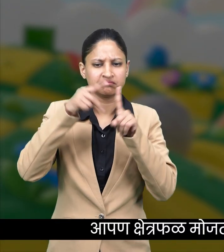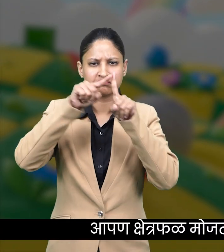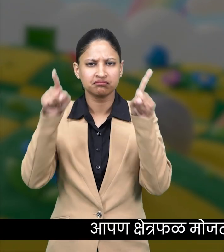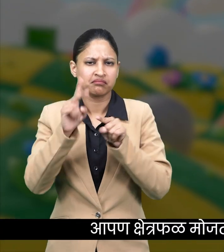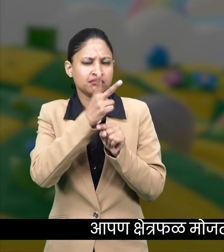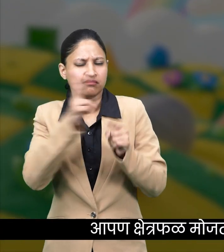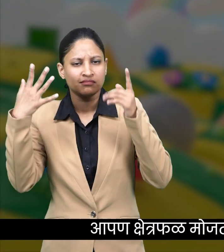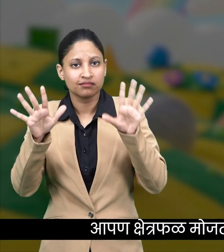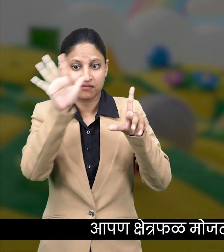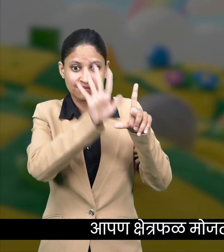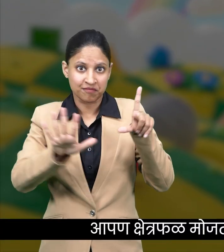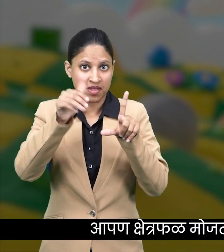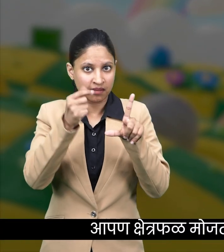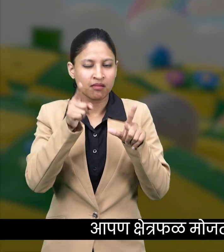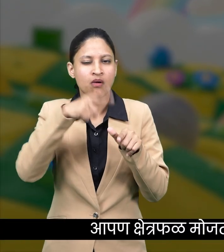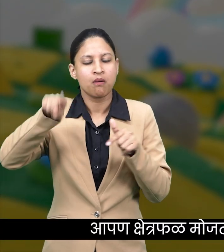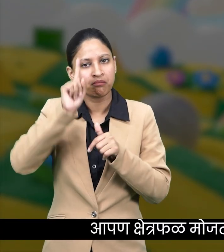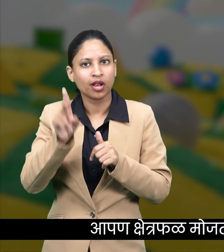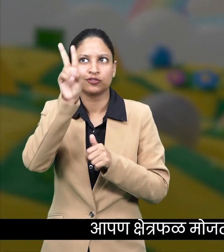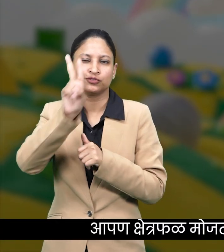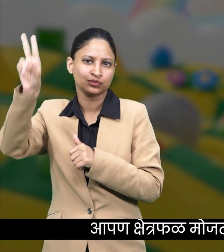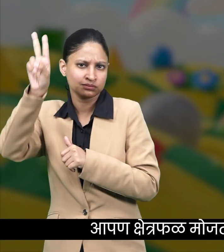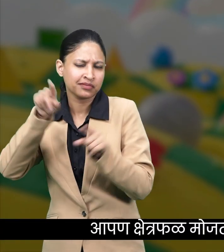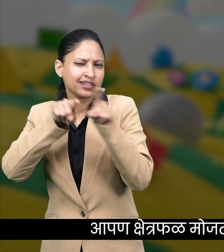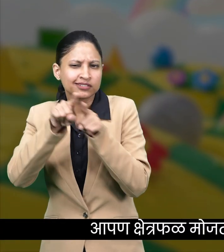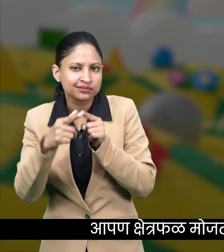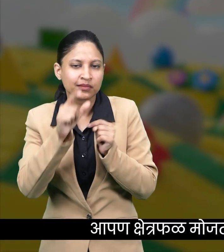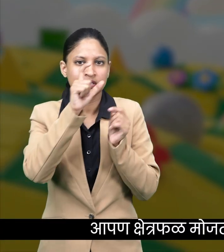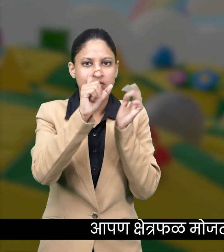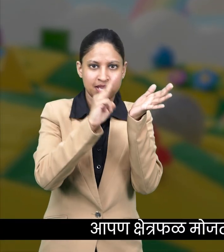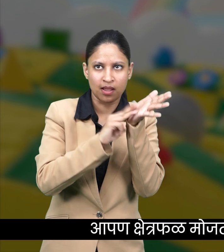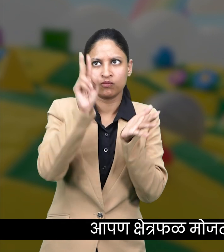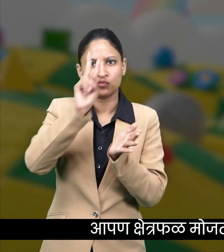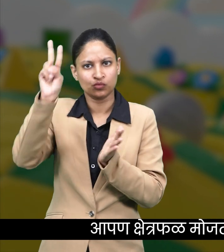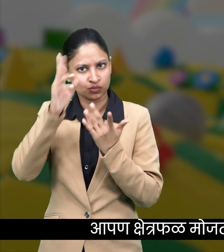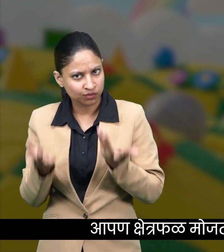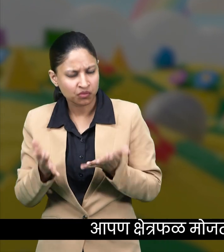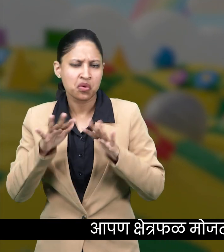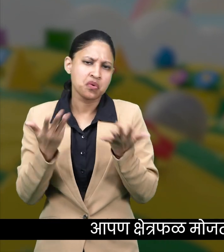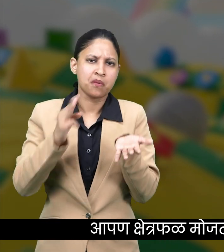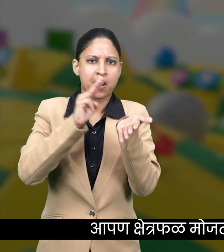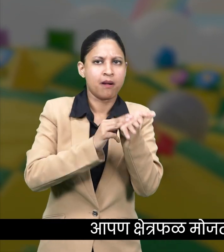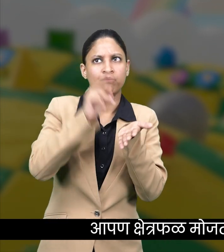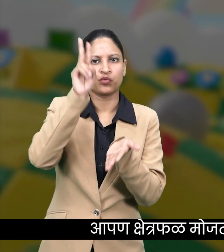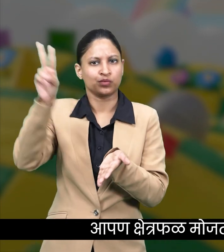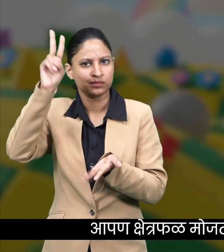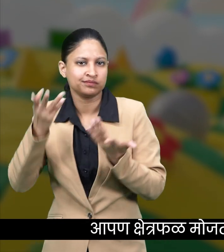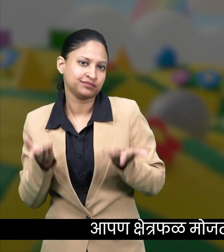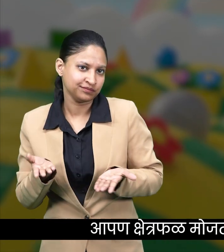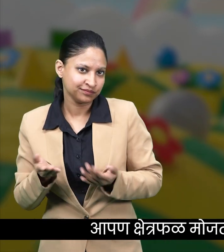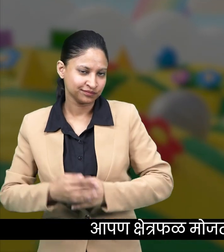आपण क्षेत्रफळ मोजतो चौकोनी युनिट मध्ये, जसे की सेंटीमीटर चौरस किंवा मीटर